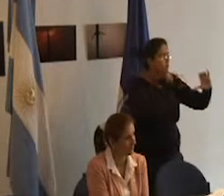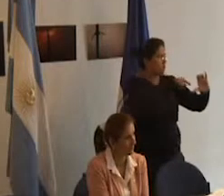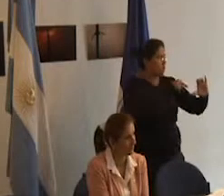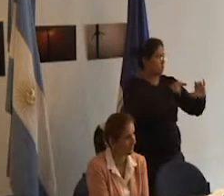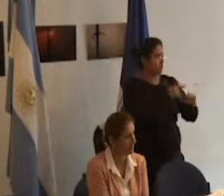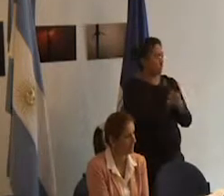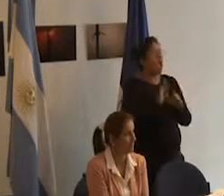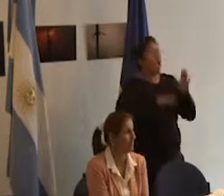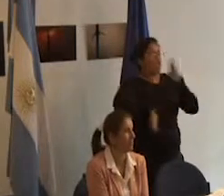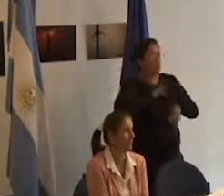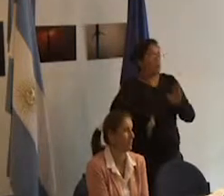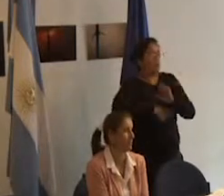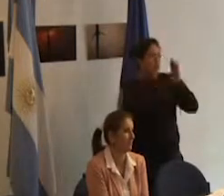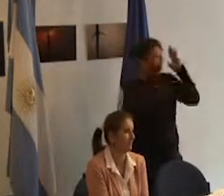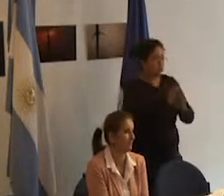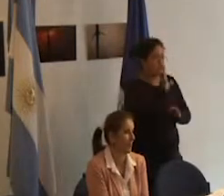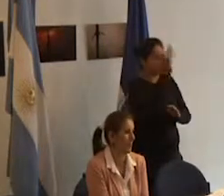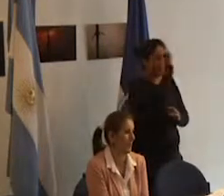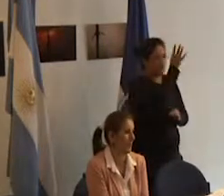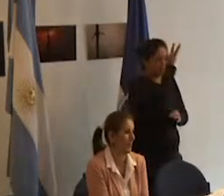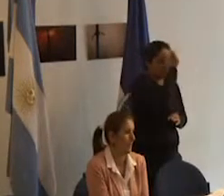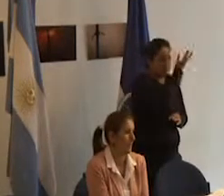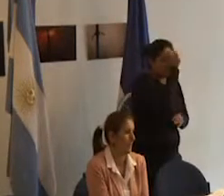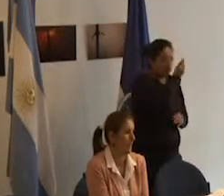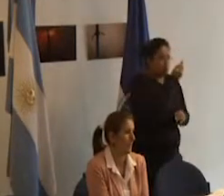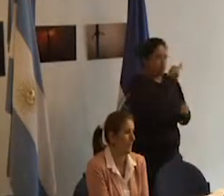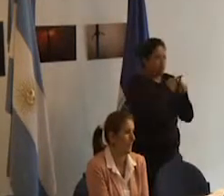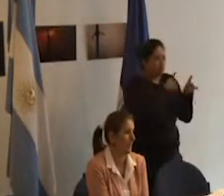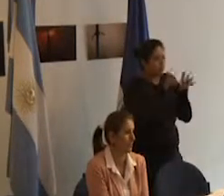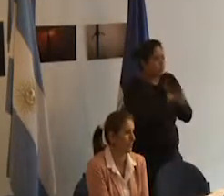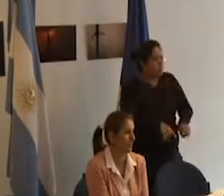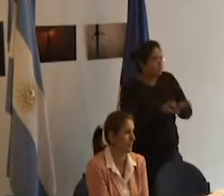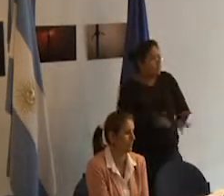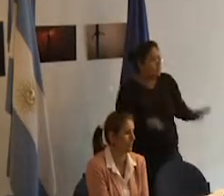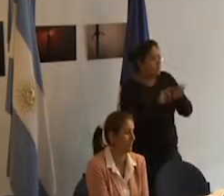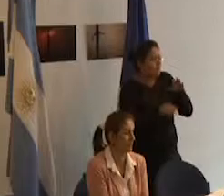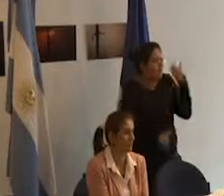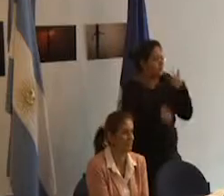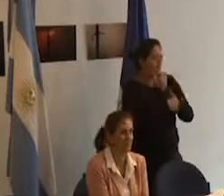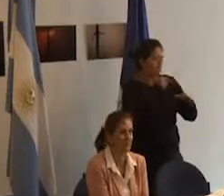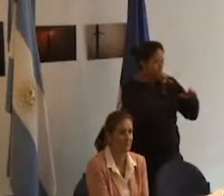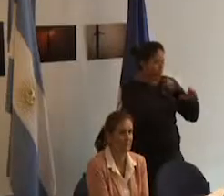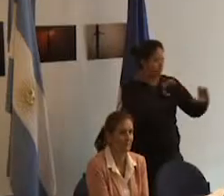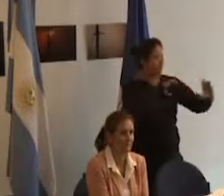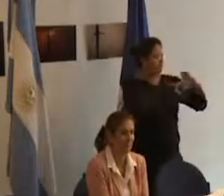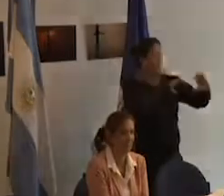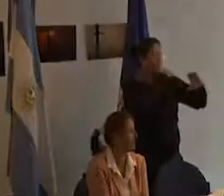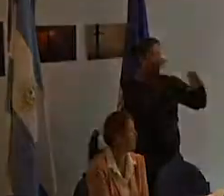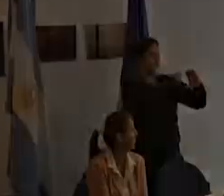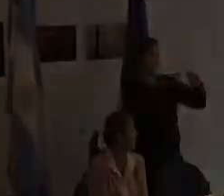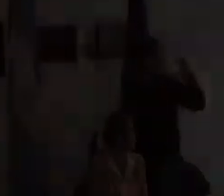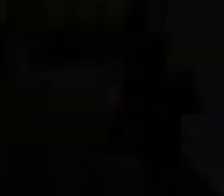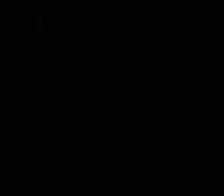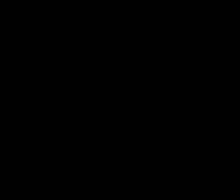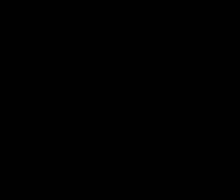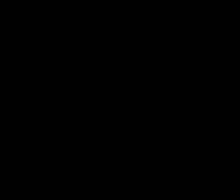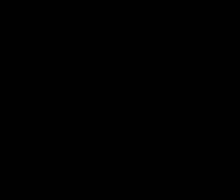de lo disciplinar que a veces tanto nos preocupa, tenemos que empezar por lo comunicativo.